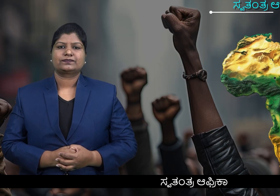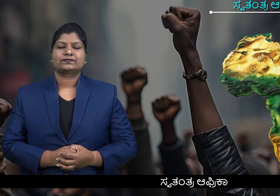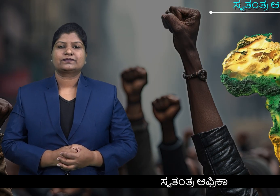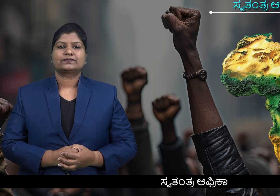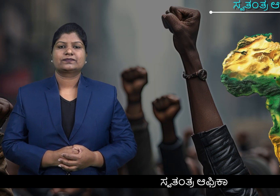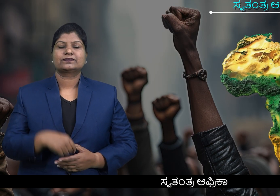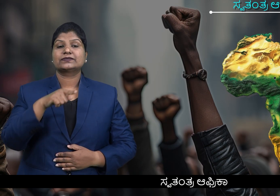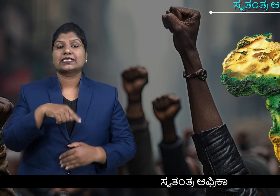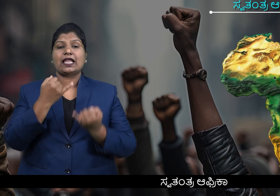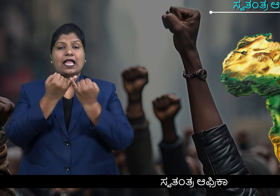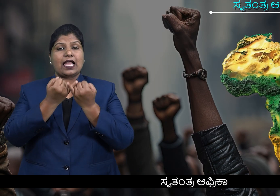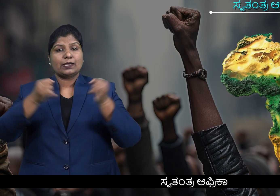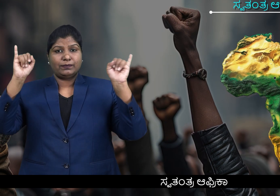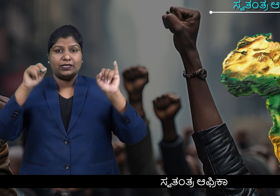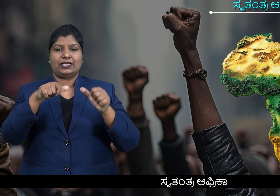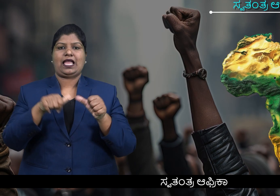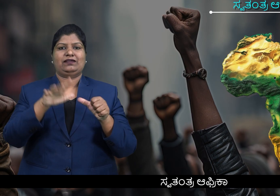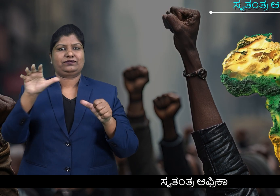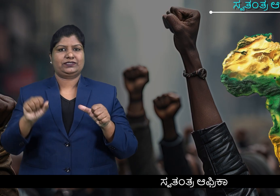ಸ್ವತಂತ್ರ ಆಫ್ರಿಕಾ.